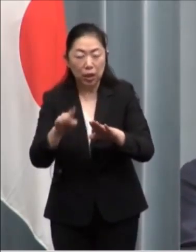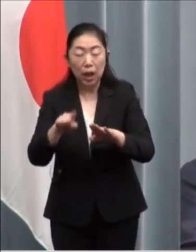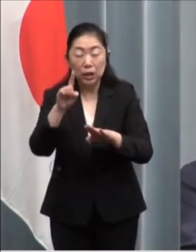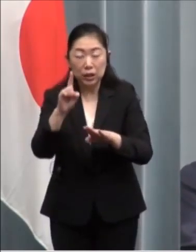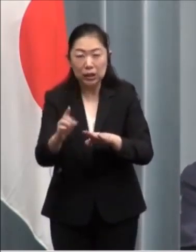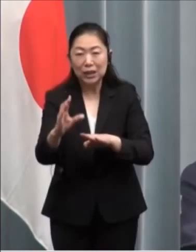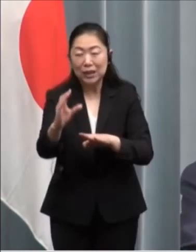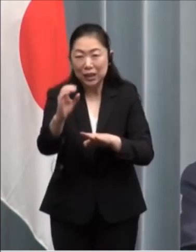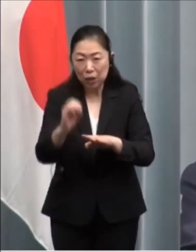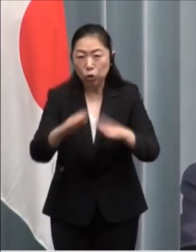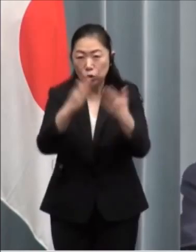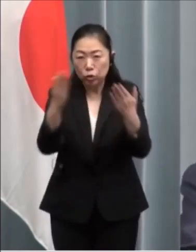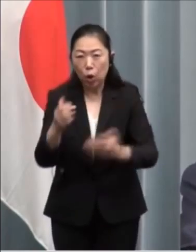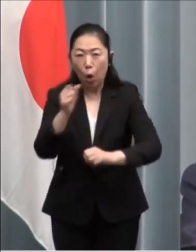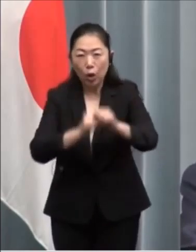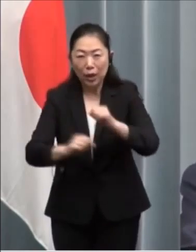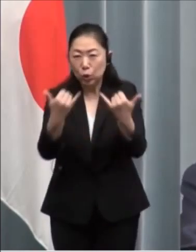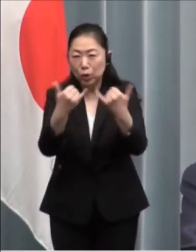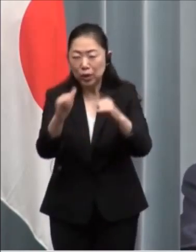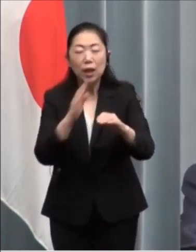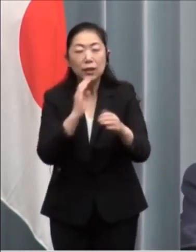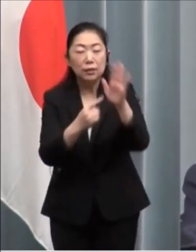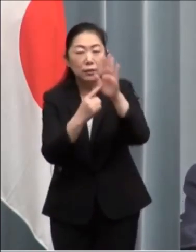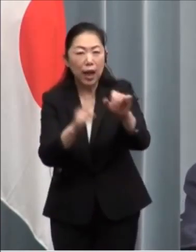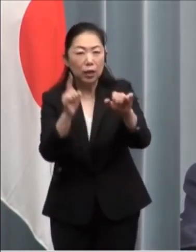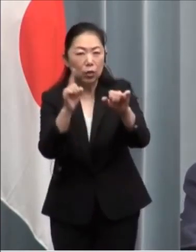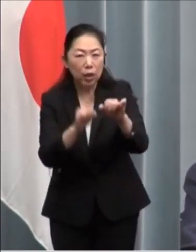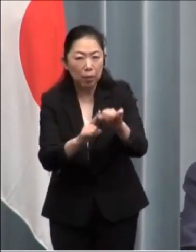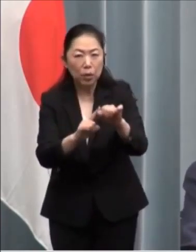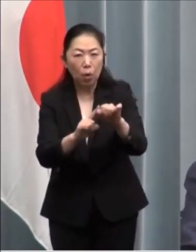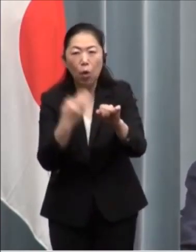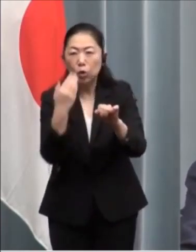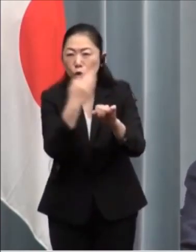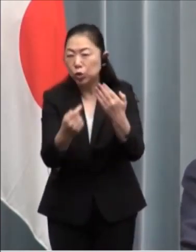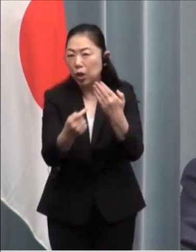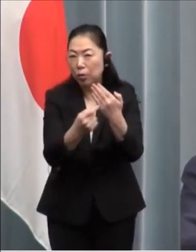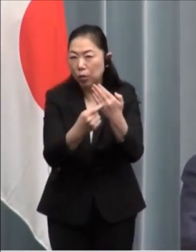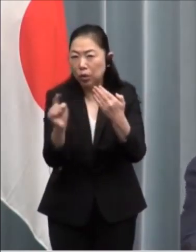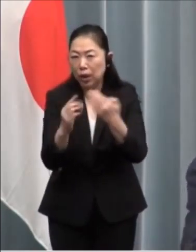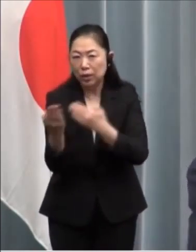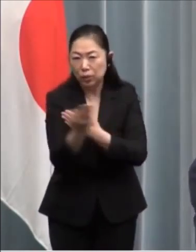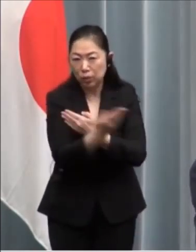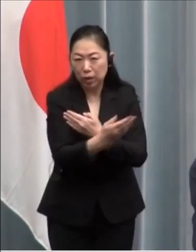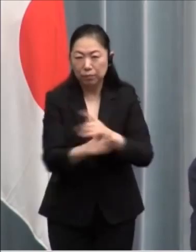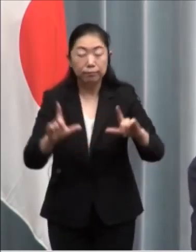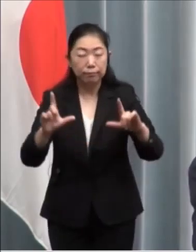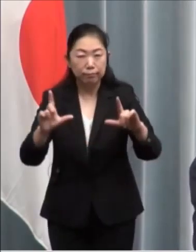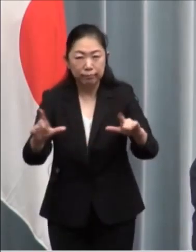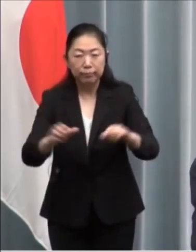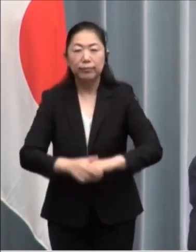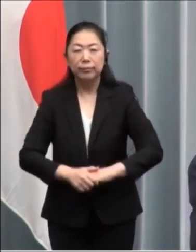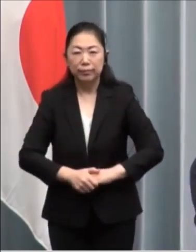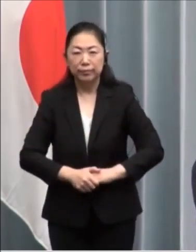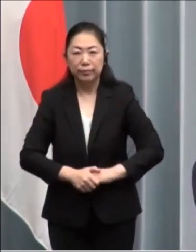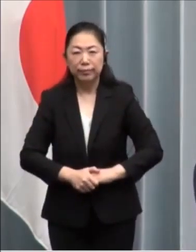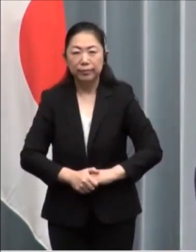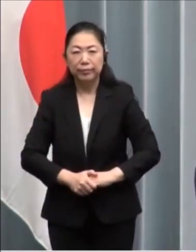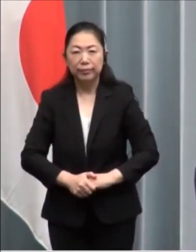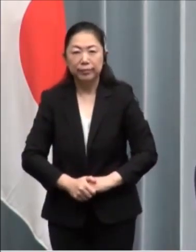会を実現するためにどのような分野に重点を置いた予算となっているか改めてお願いいたします。 ま